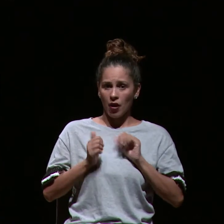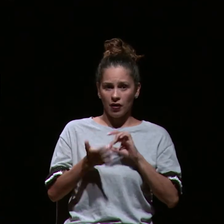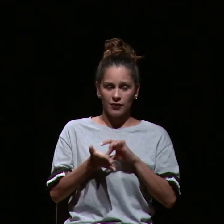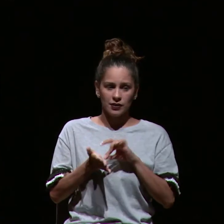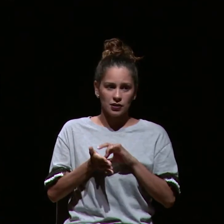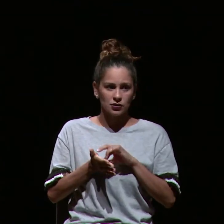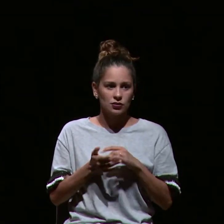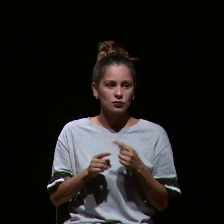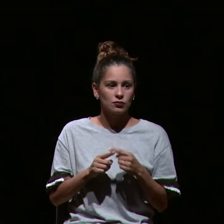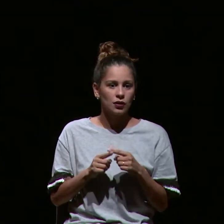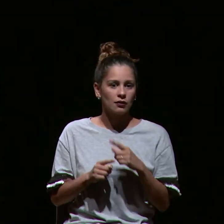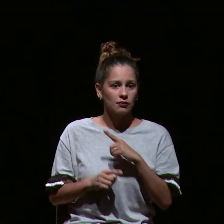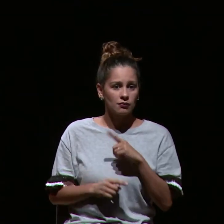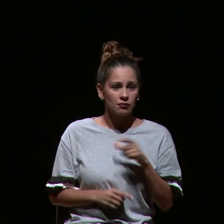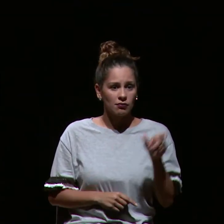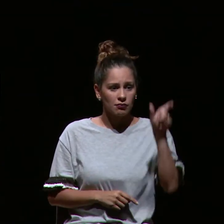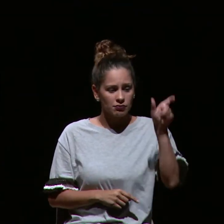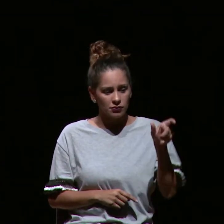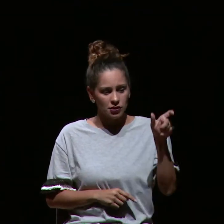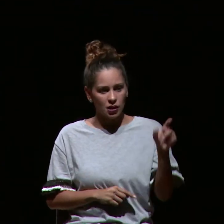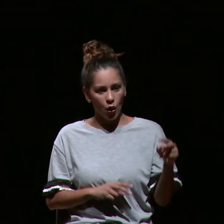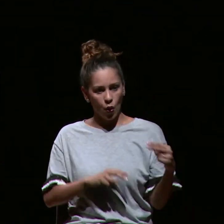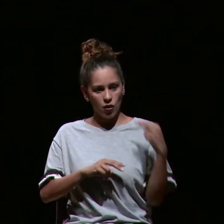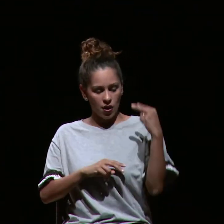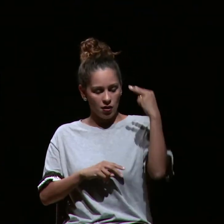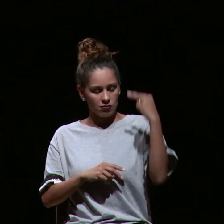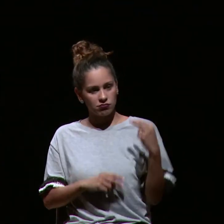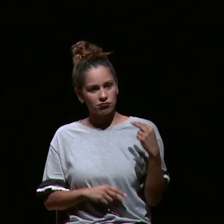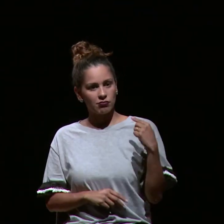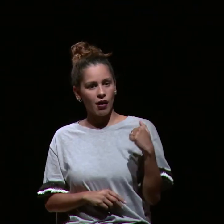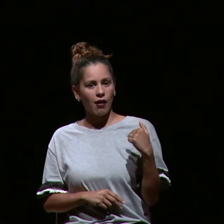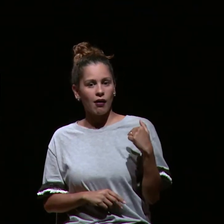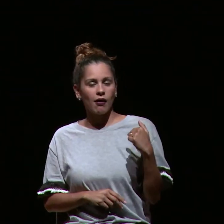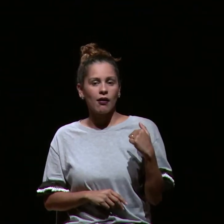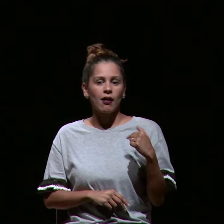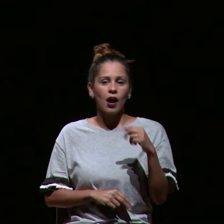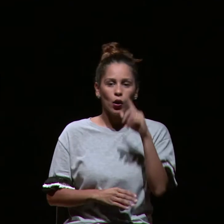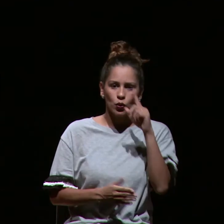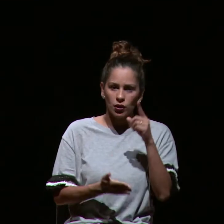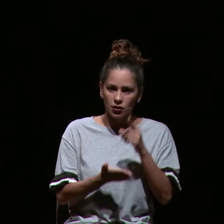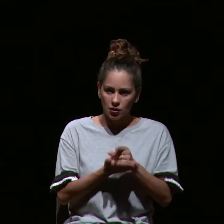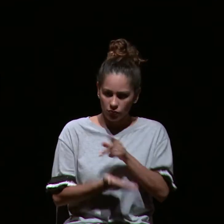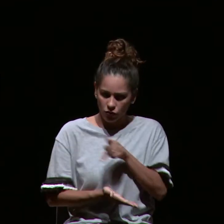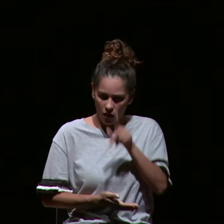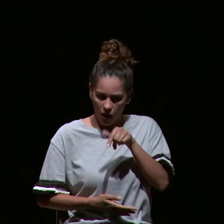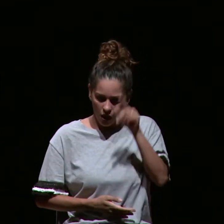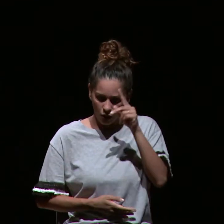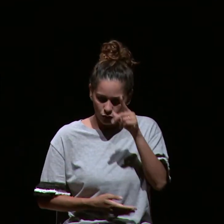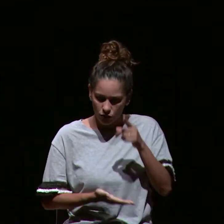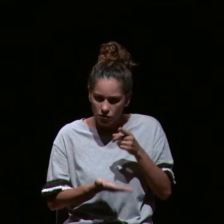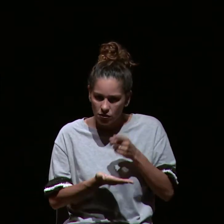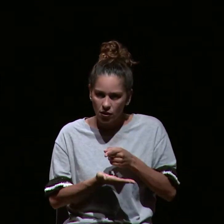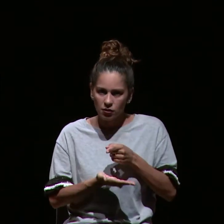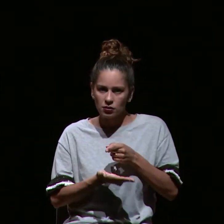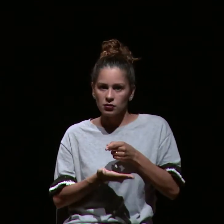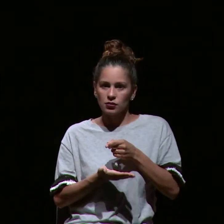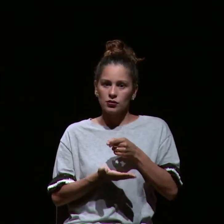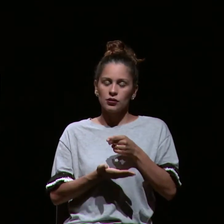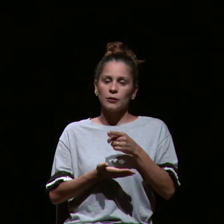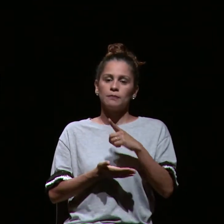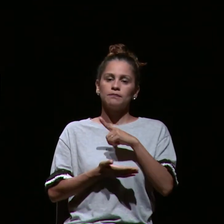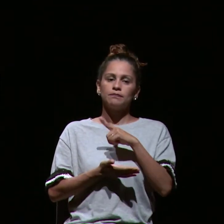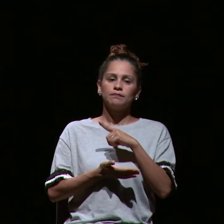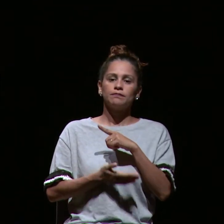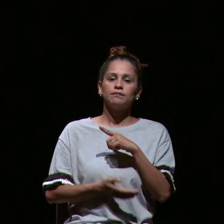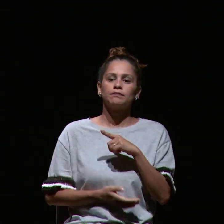que poderíamos reconhecer facilmente como autoridades da produção de cultura afro-brasileira foram, em larga medida,